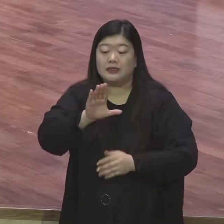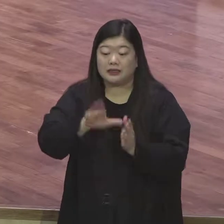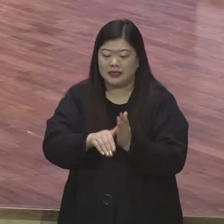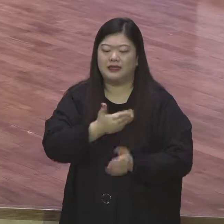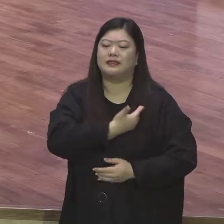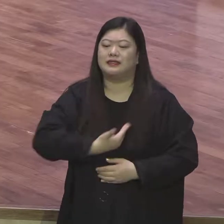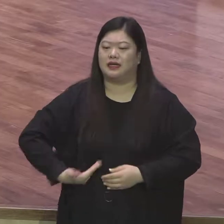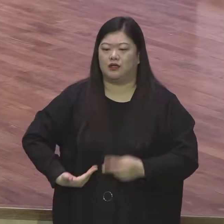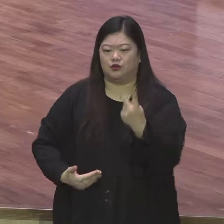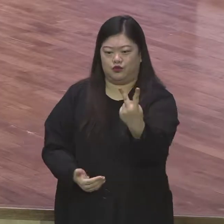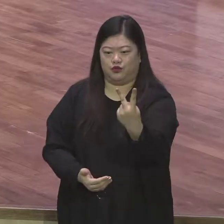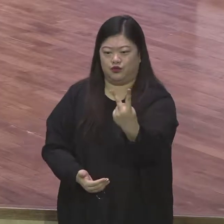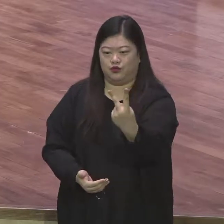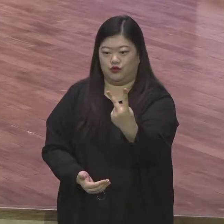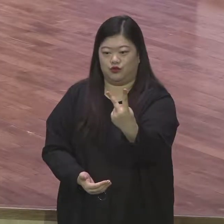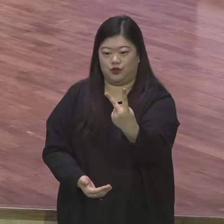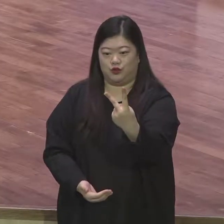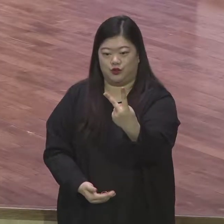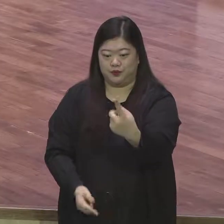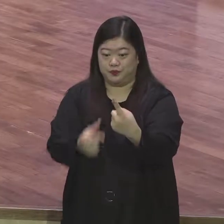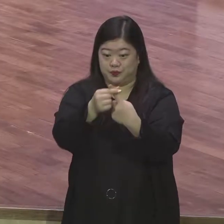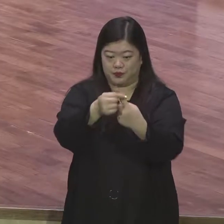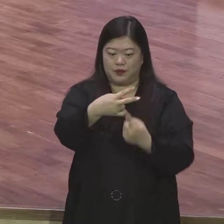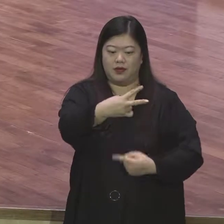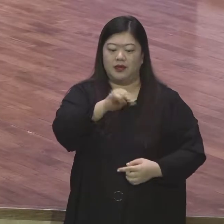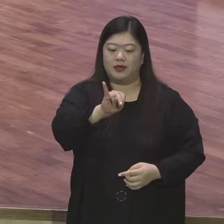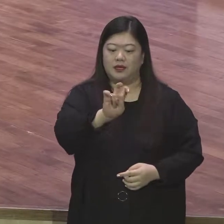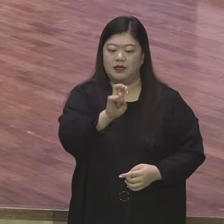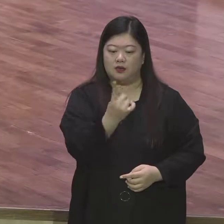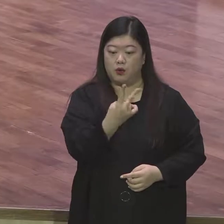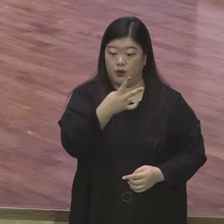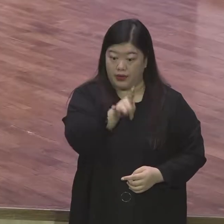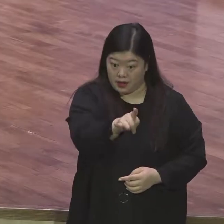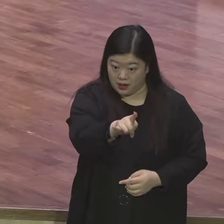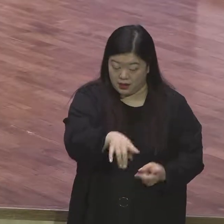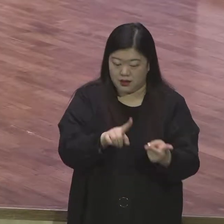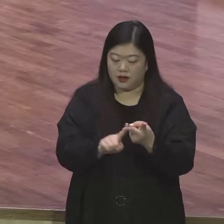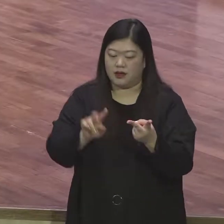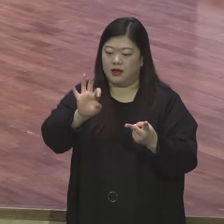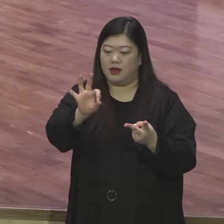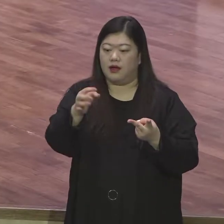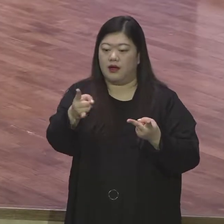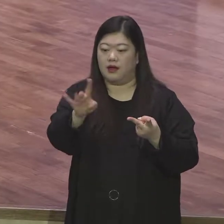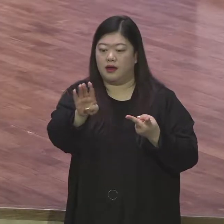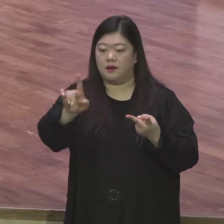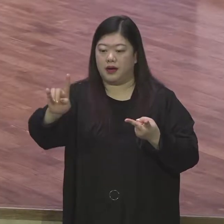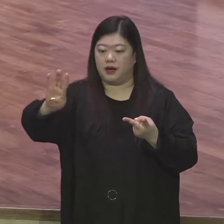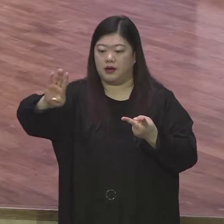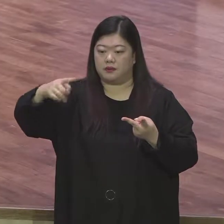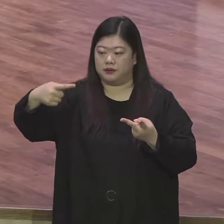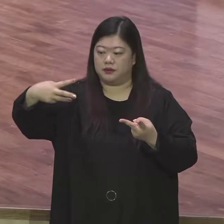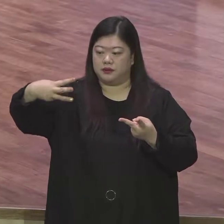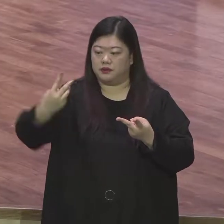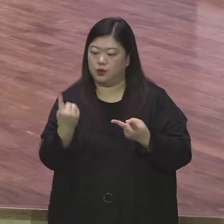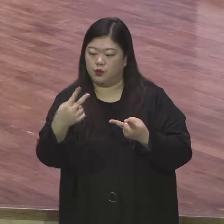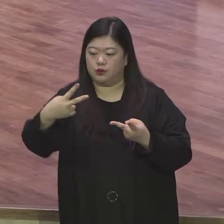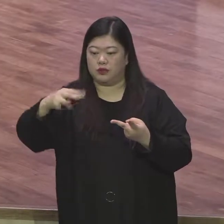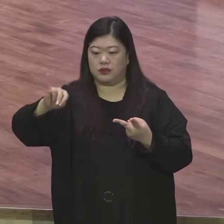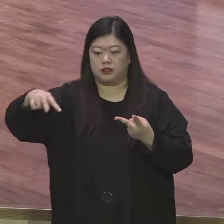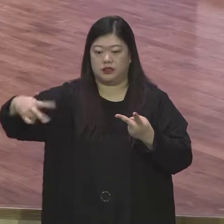소개하고 있어요. 그것이 바로 디모데와 에바브로 디도라고 하는 이 두